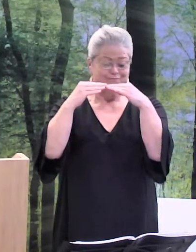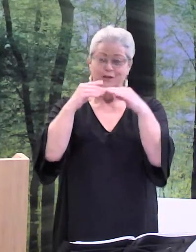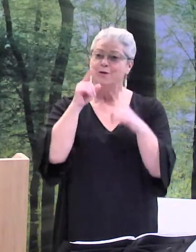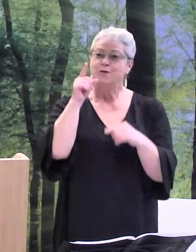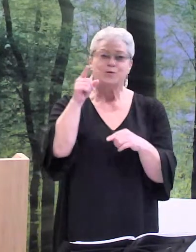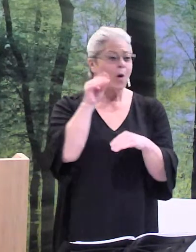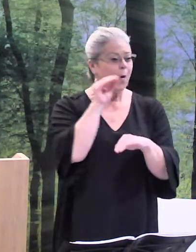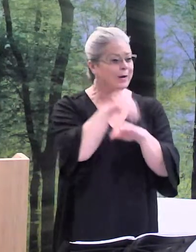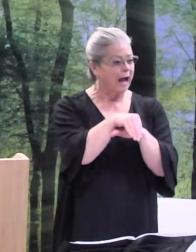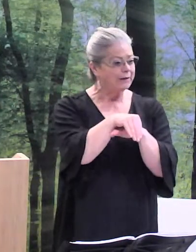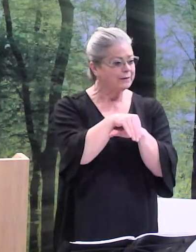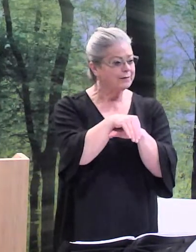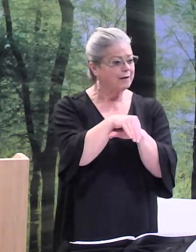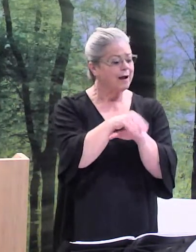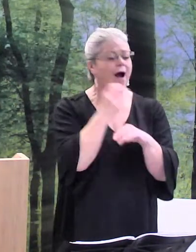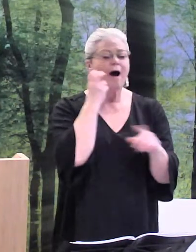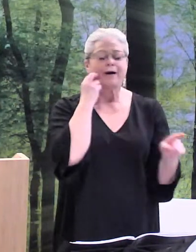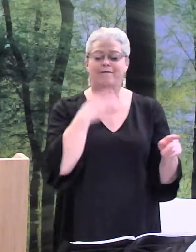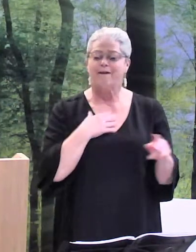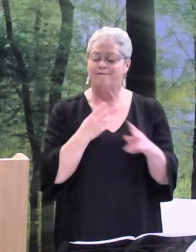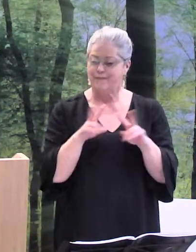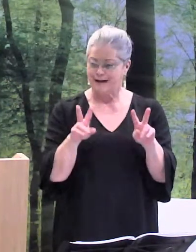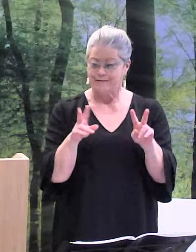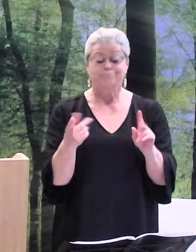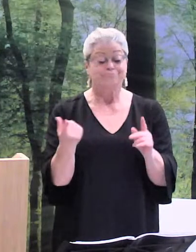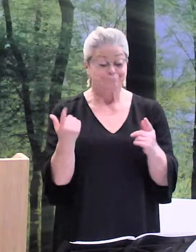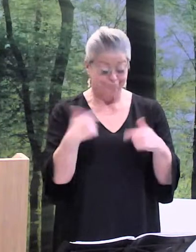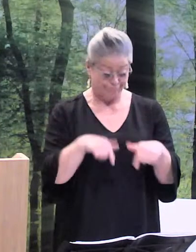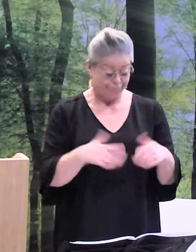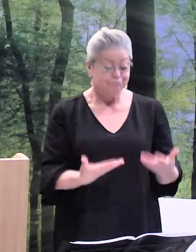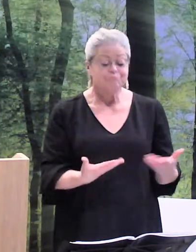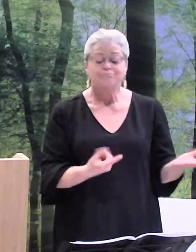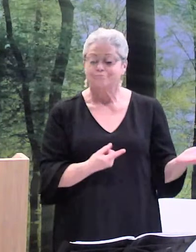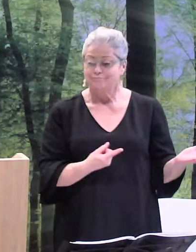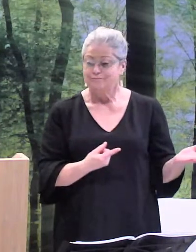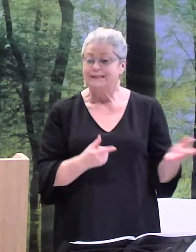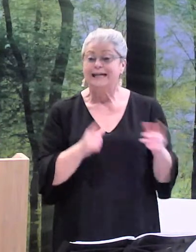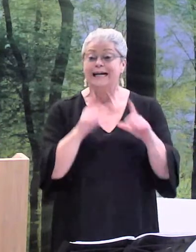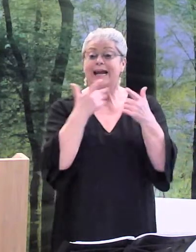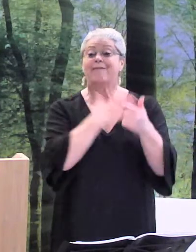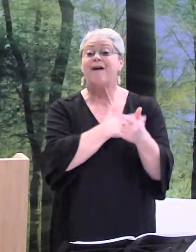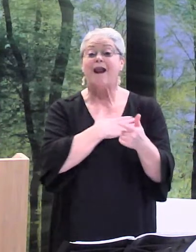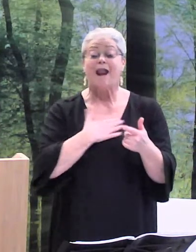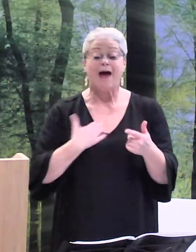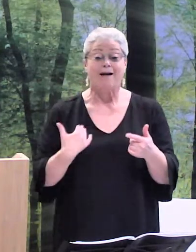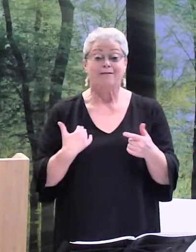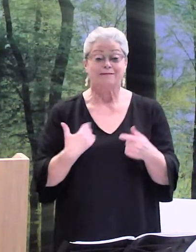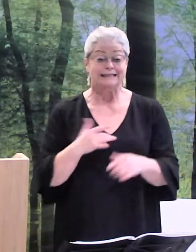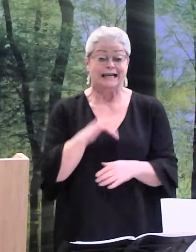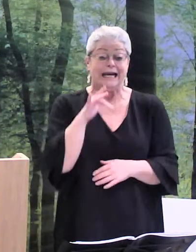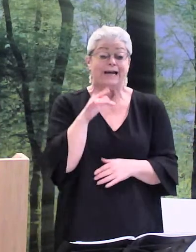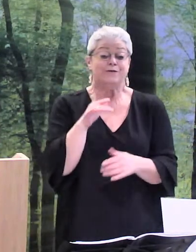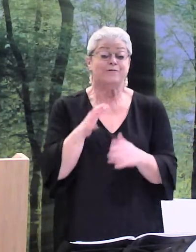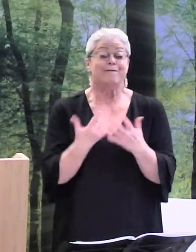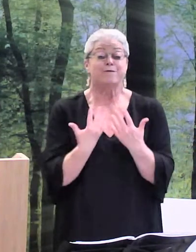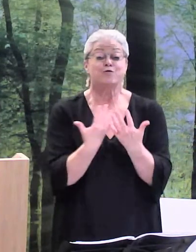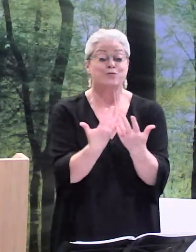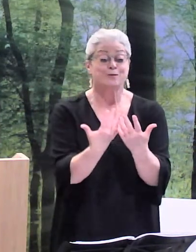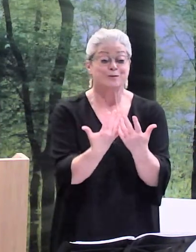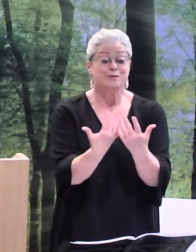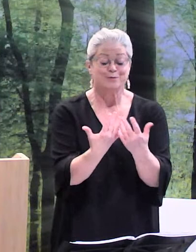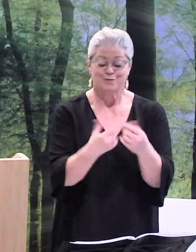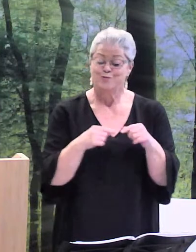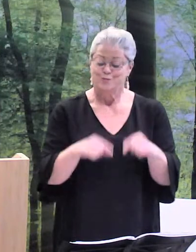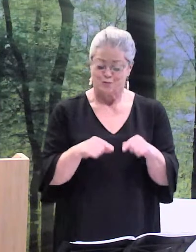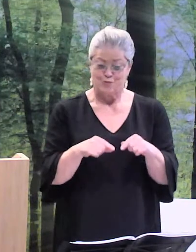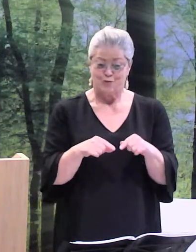Jouw nacht, Henri, van vrede, is gekomen. Na een leven lang het heetste vuur. Laat